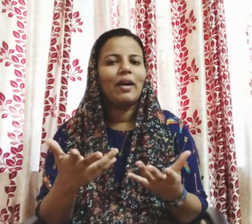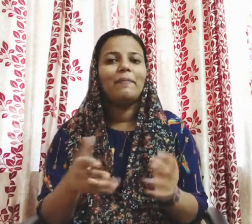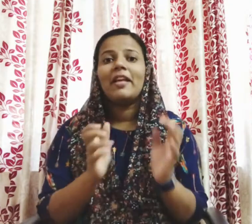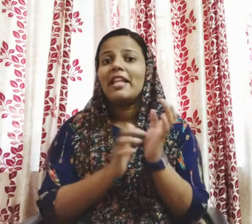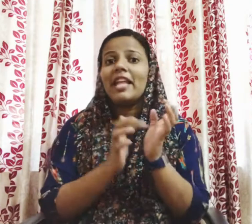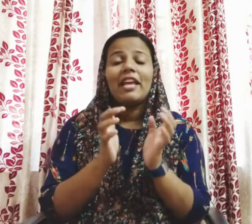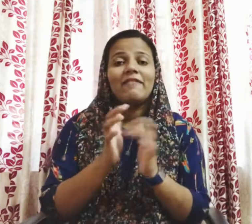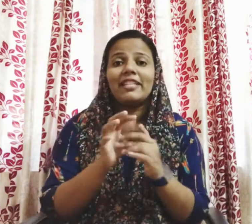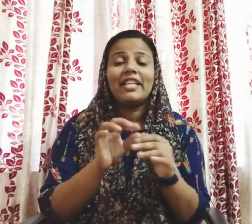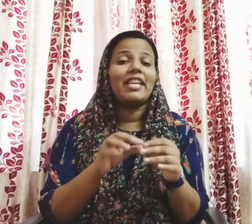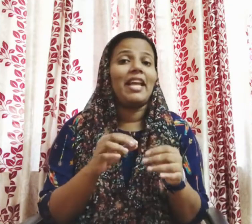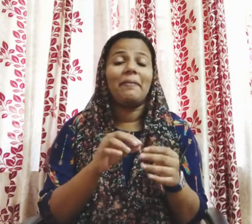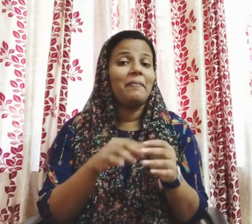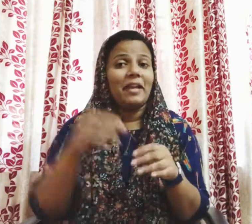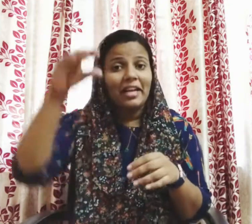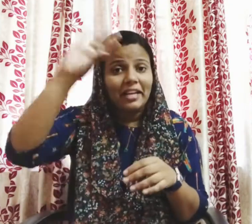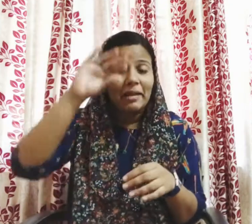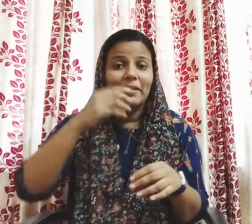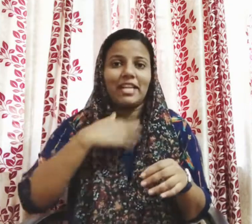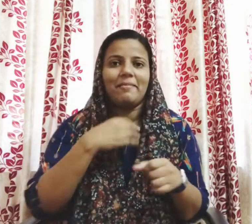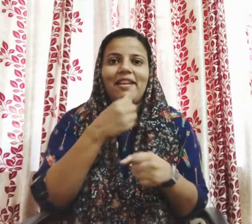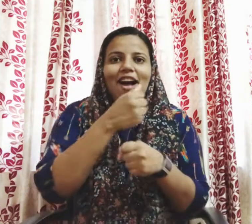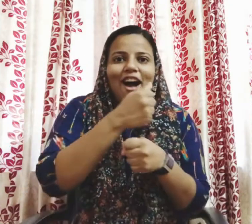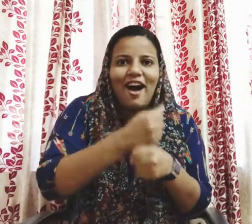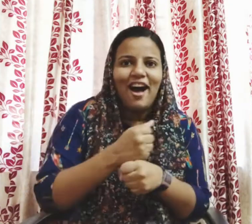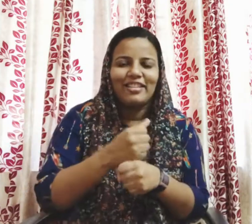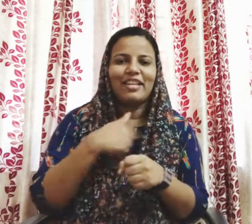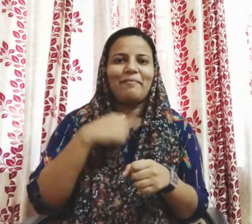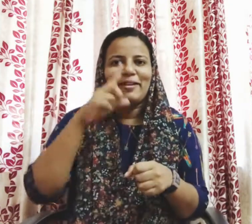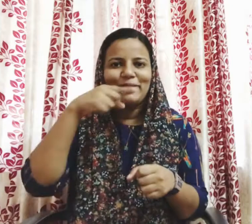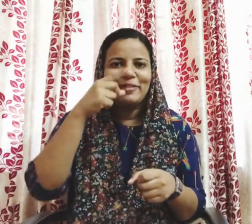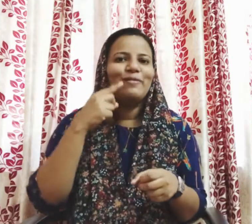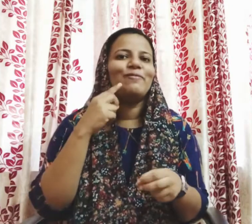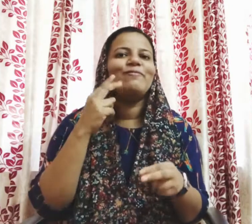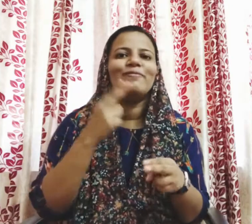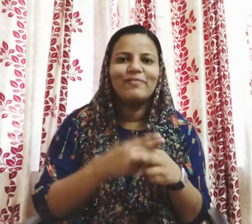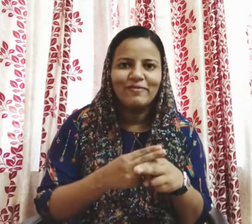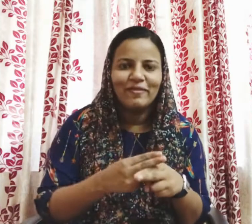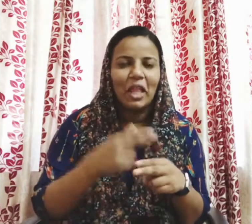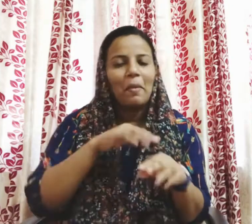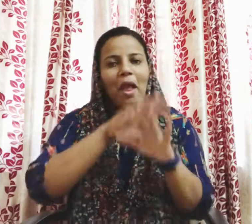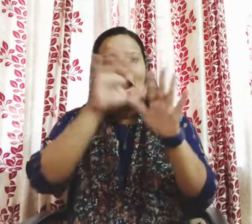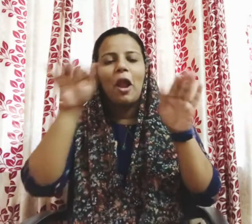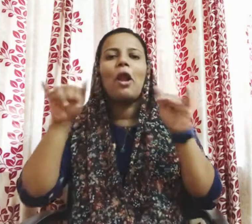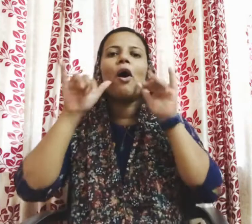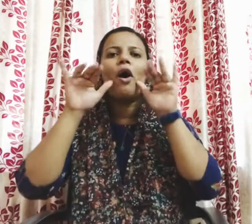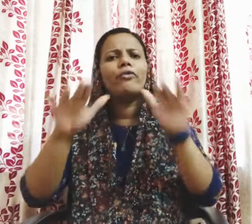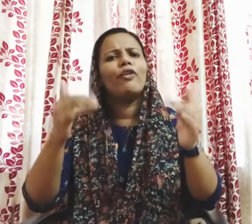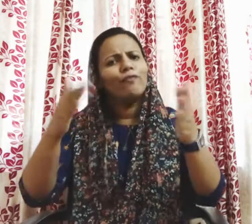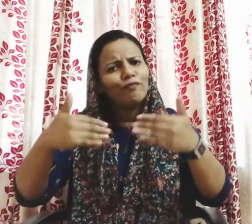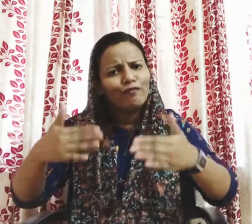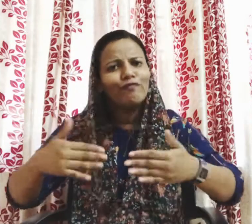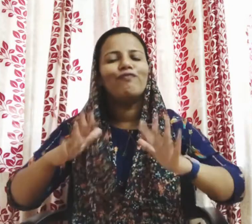ഉള്ളൂ, ദൈവത്തിൻ്റെ കൃപയിൽ ആശ്രയിച്ച് ഒരാൾ ജീവിക്കുമ്പോൾ ഈ പറയുന്ന എല്ലാ അനുഗ്രഹങ്ങളും ഇവരുടെ ജീവിതത്തിൽ